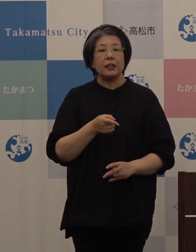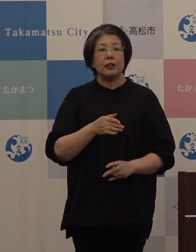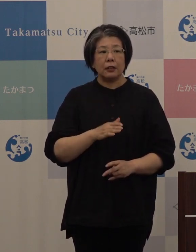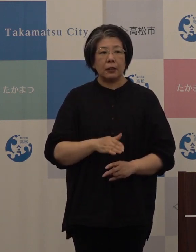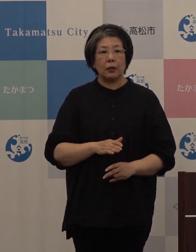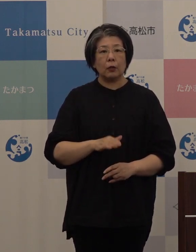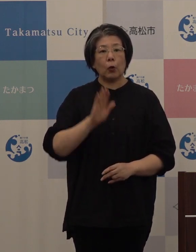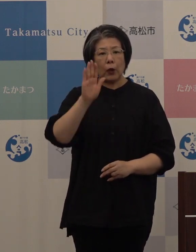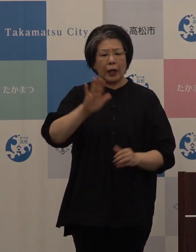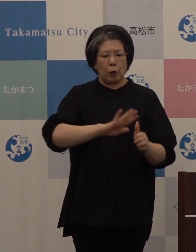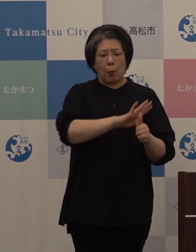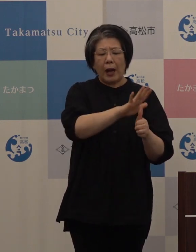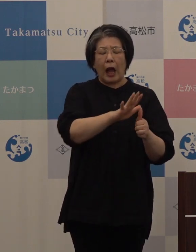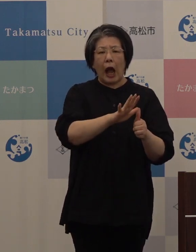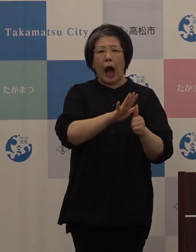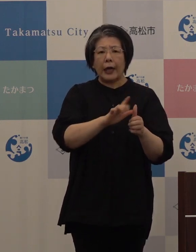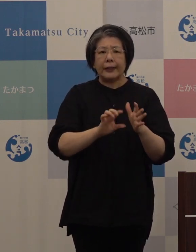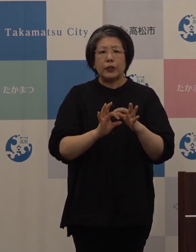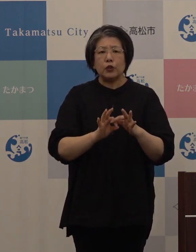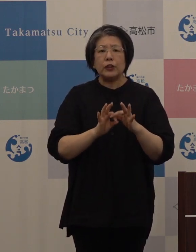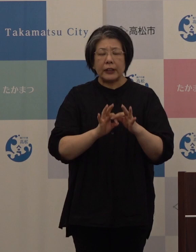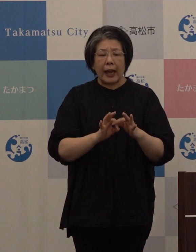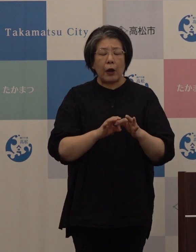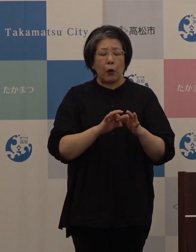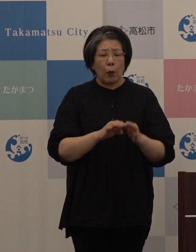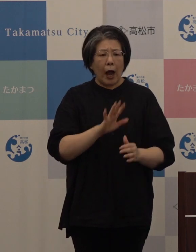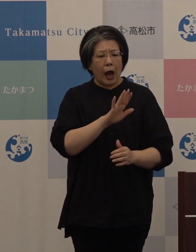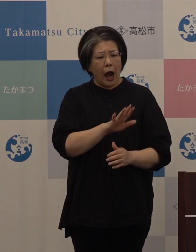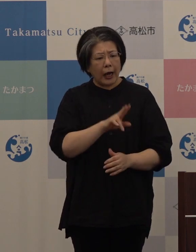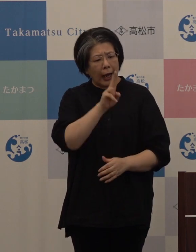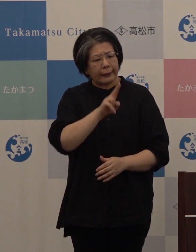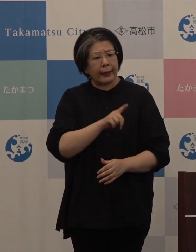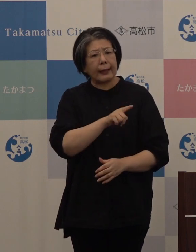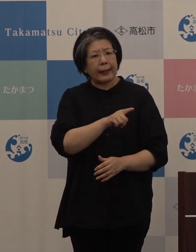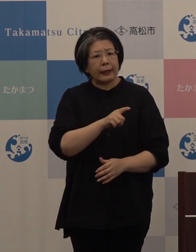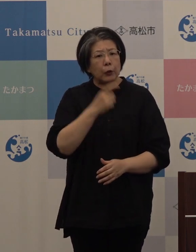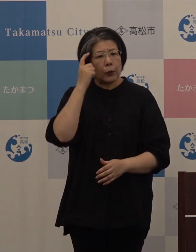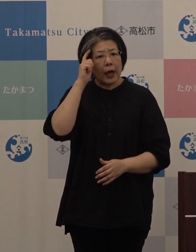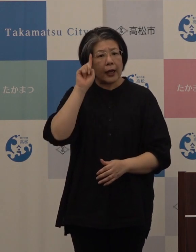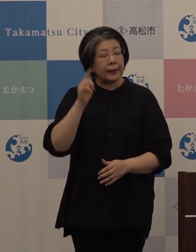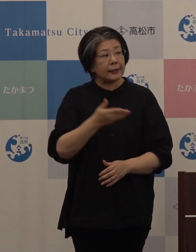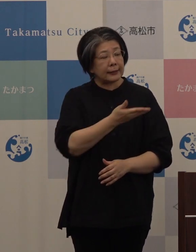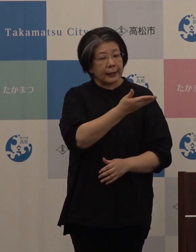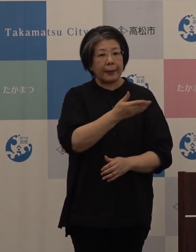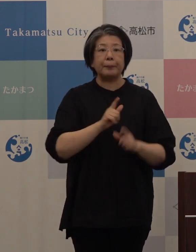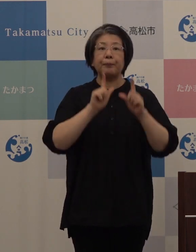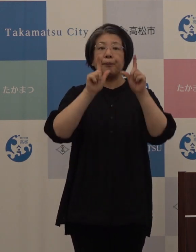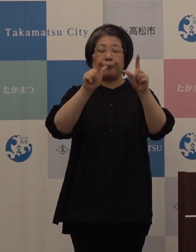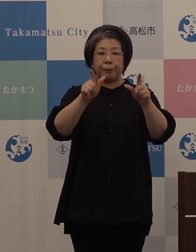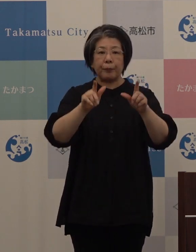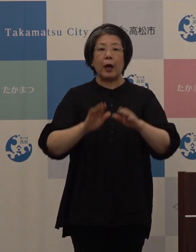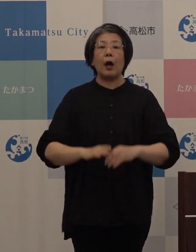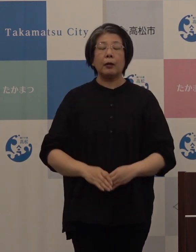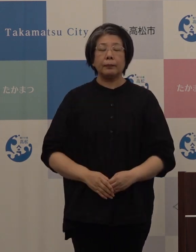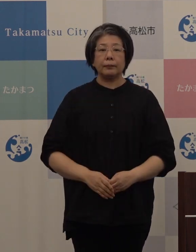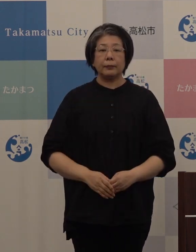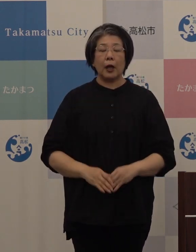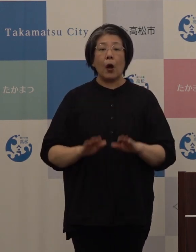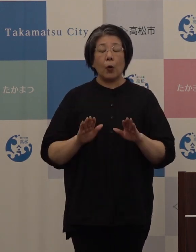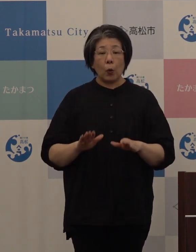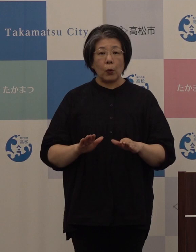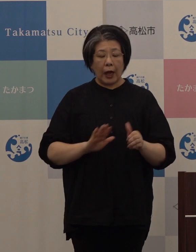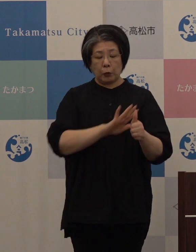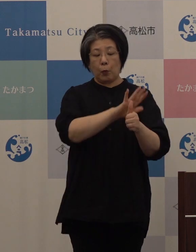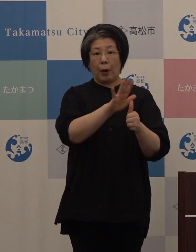ではこうパワハラ的なものがあったという認識の上でやられたということなんでしょうか、どうなんでしょうか。 思われるコンプライアンス推進課